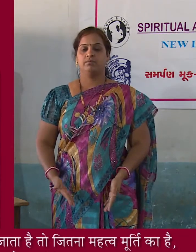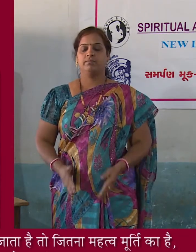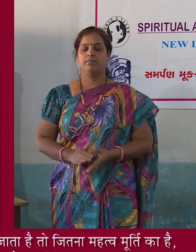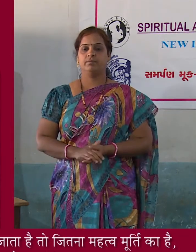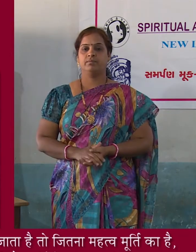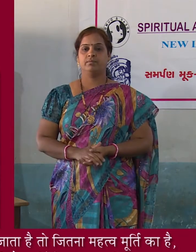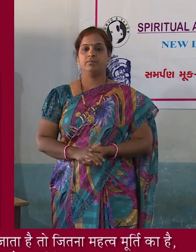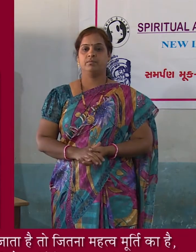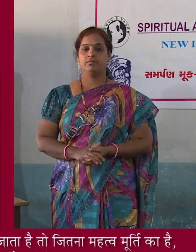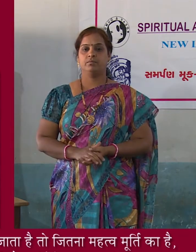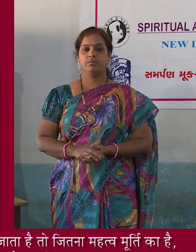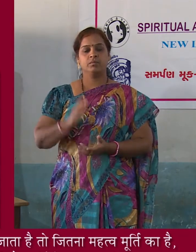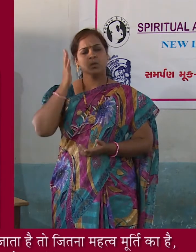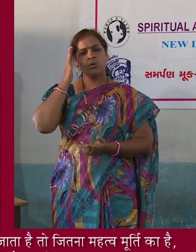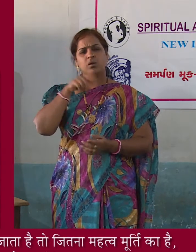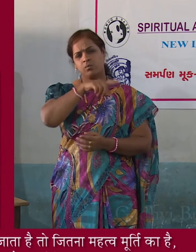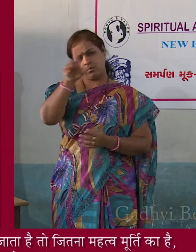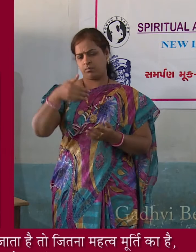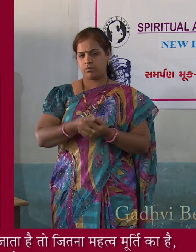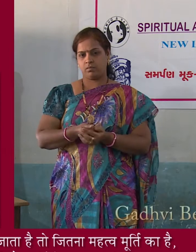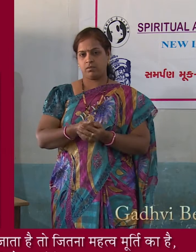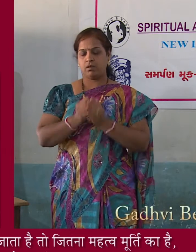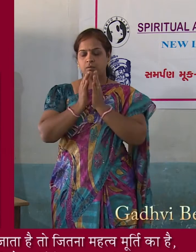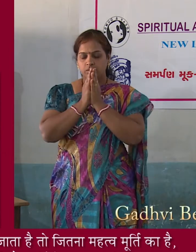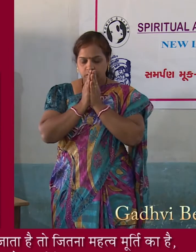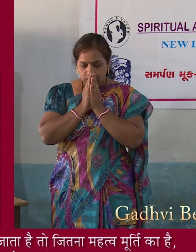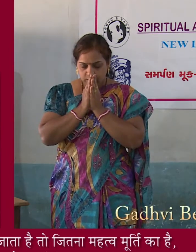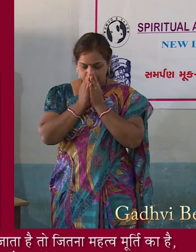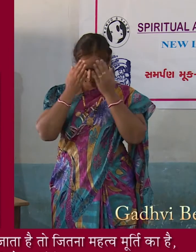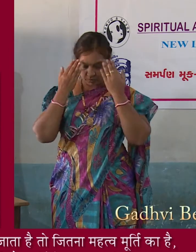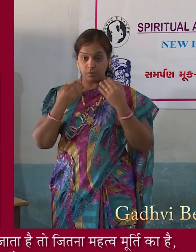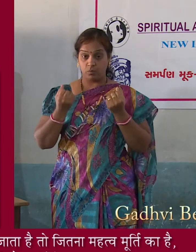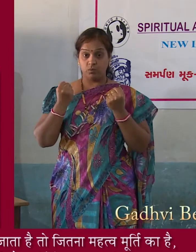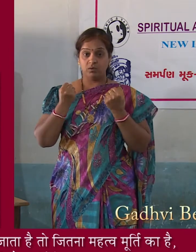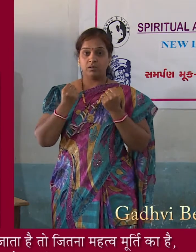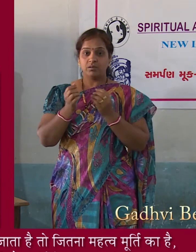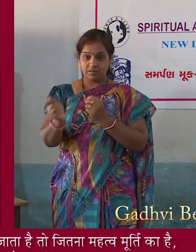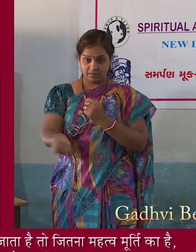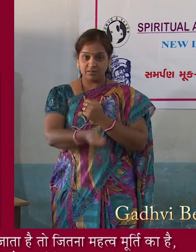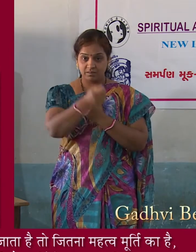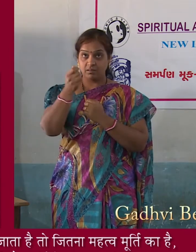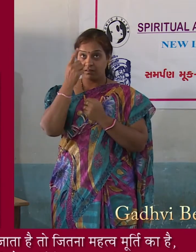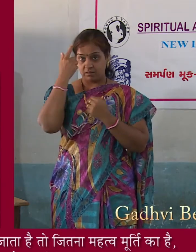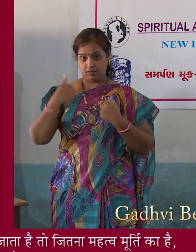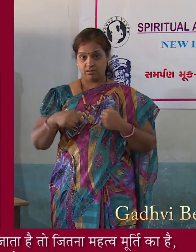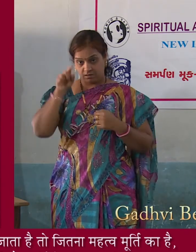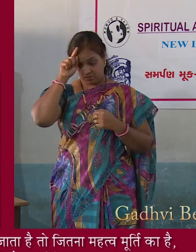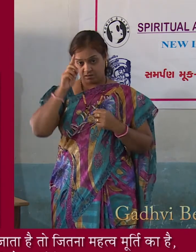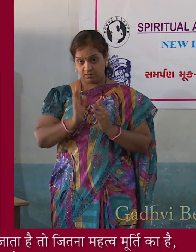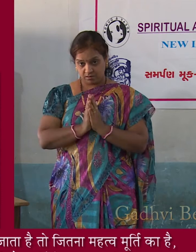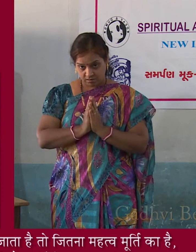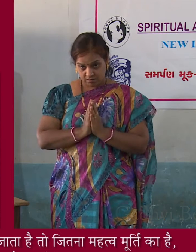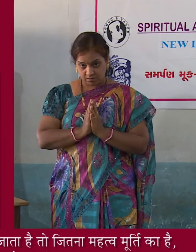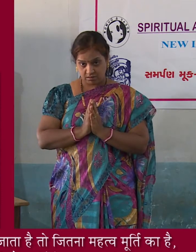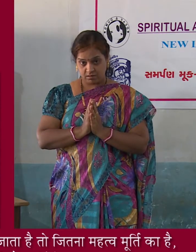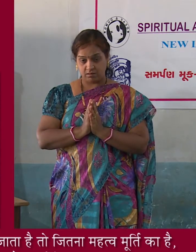जैसे कोई भी किसी मंदिर में जाता है तो जितना महत्व मूर्ति का है उसके कारण मंदिर की भी